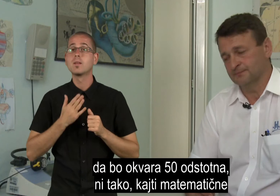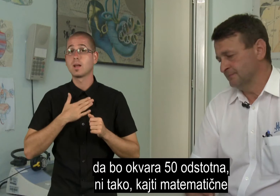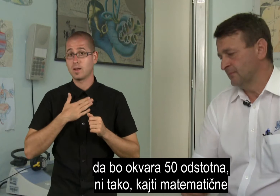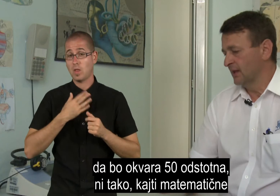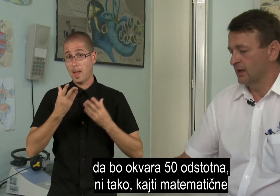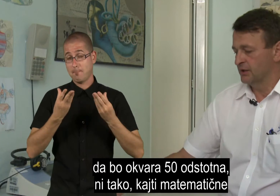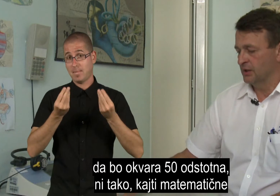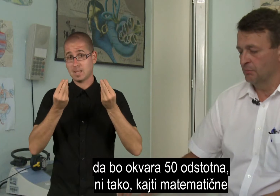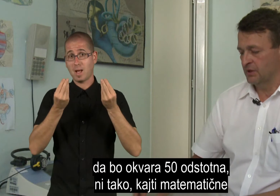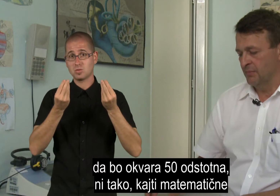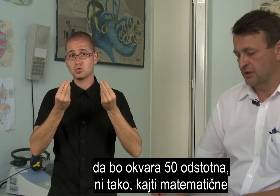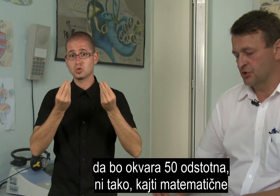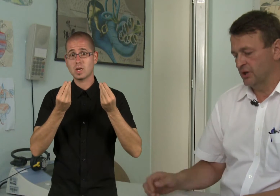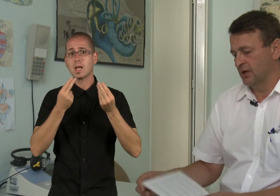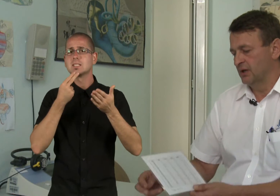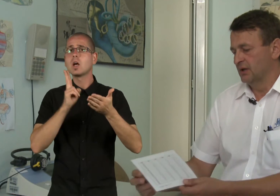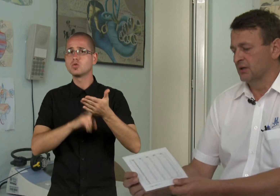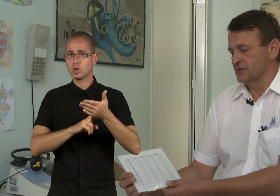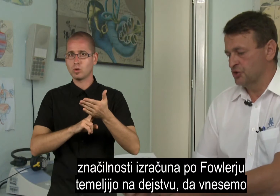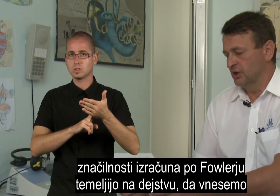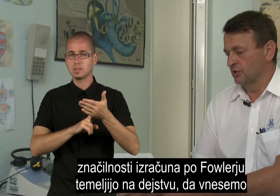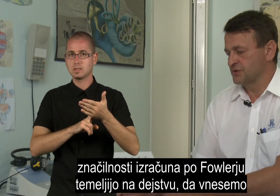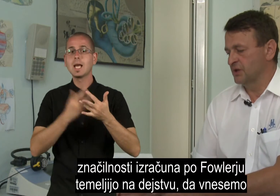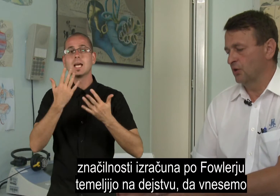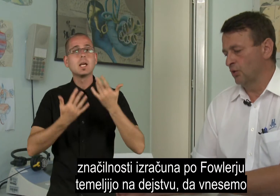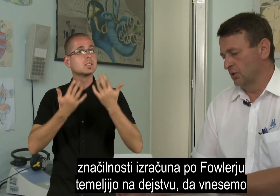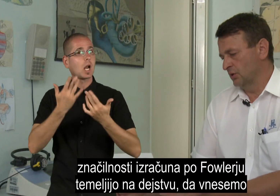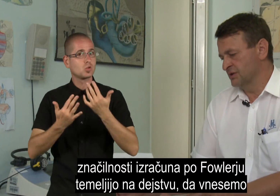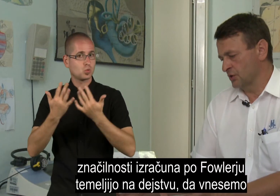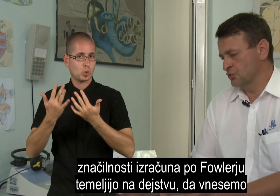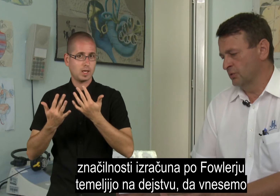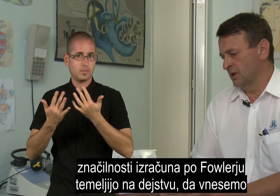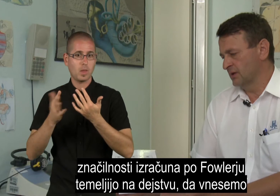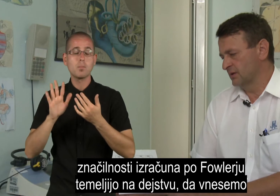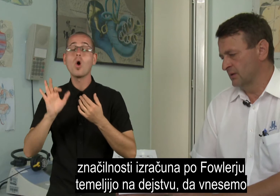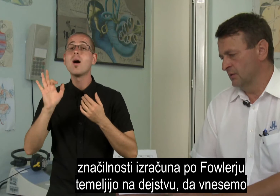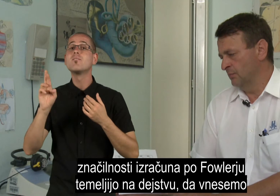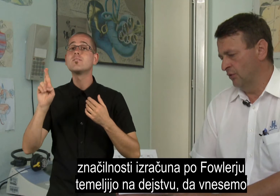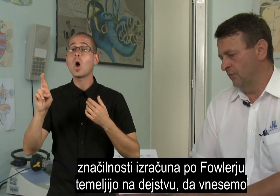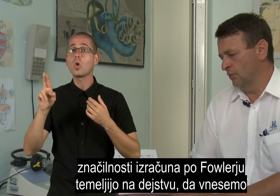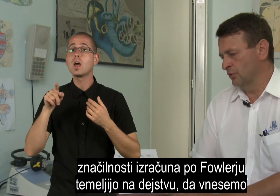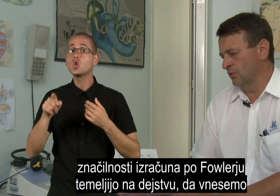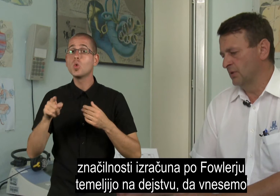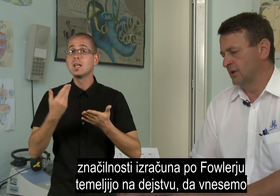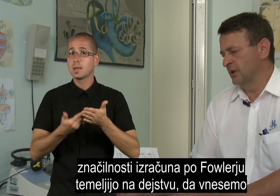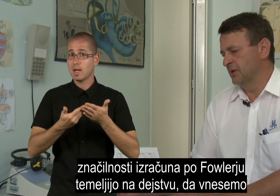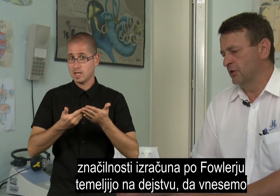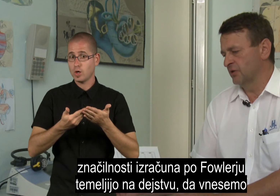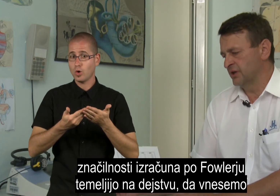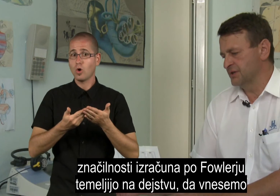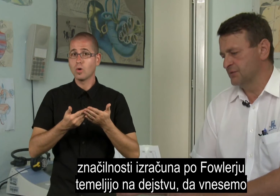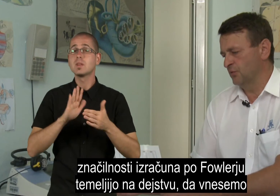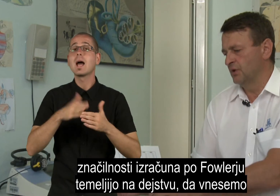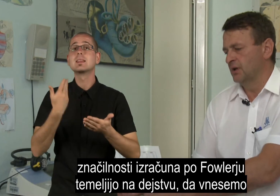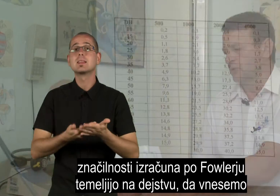tako. Kajti matematične značilnosti izračuna po Fowlerju temeljijo